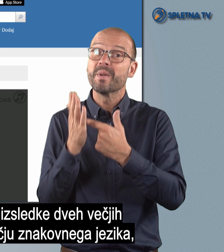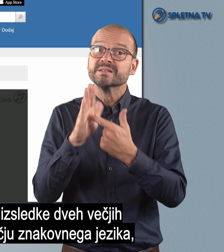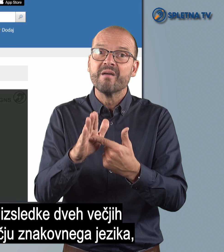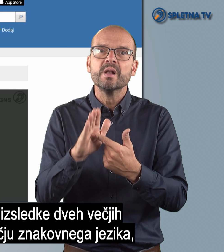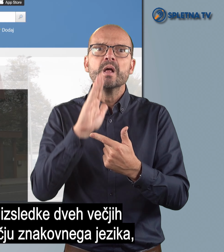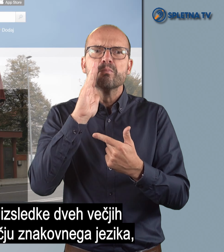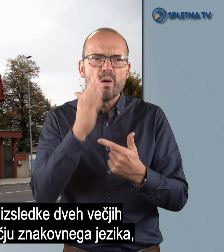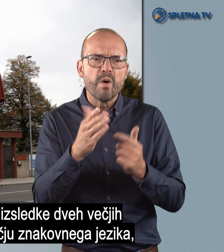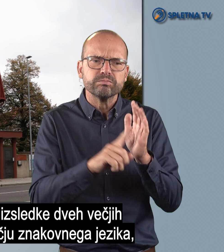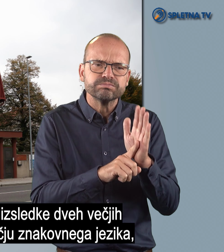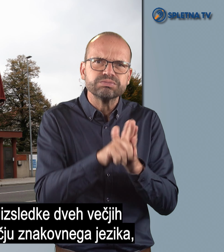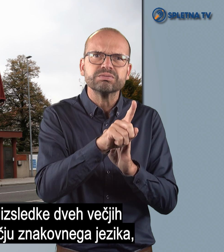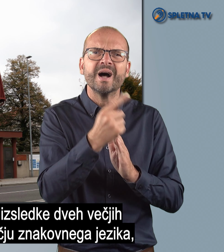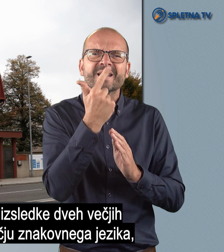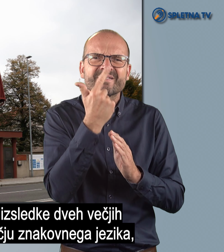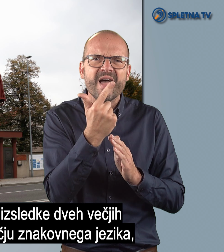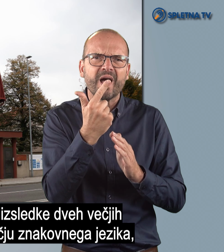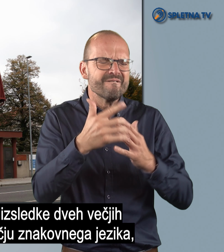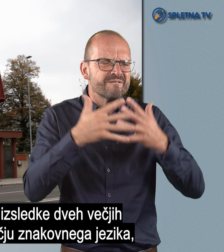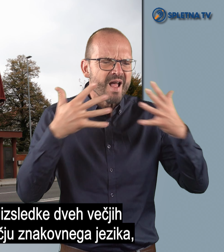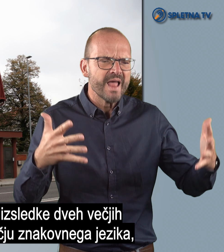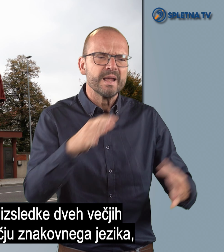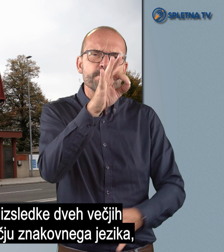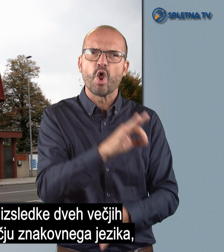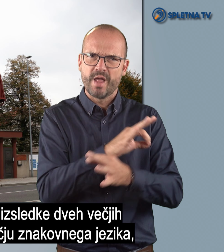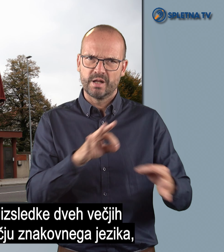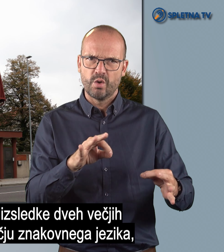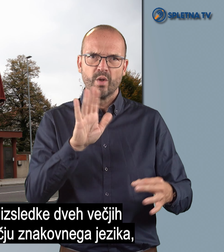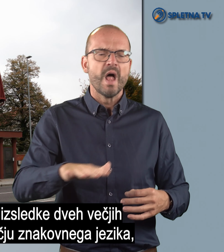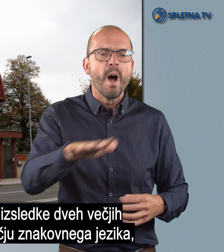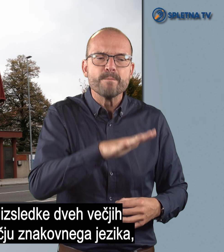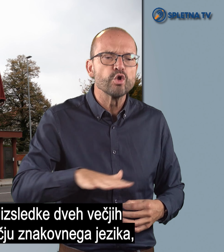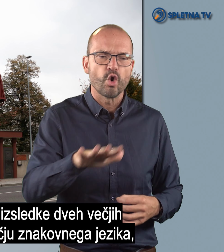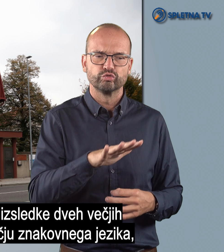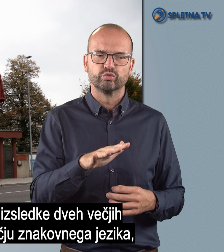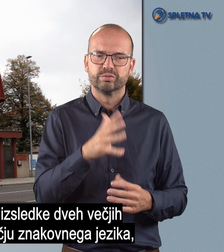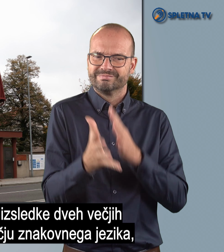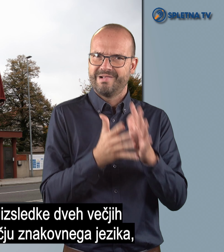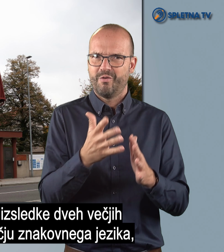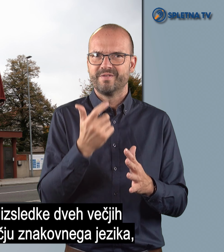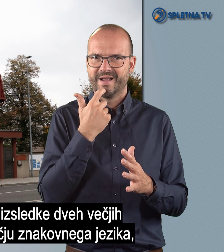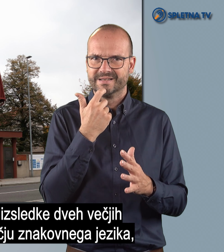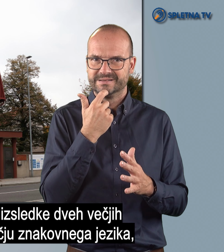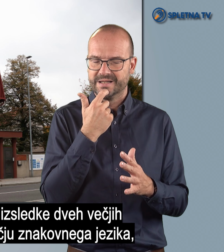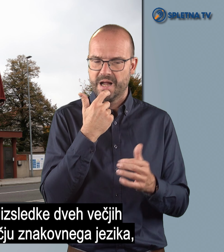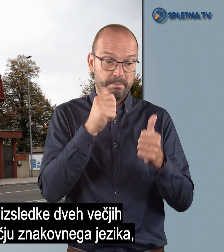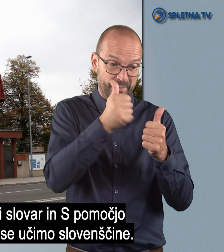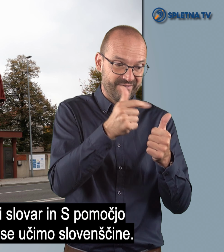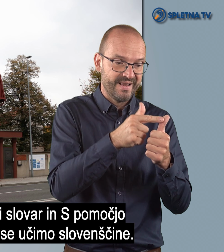Predstavili bomo izsledke dveh večjih projektov na področju znakovnega jezika, in sicer etimološki slovar in s pomočjo